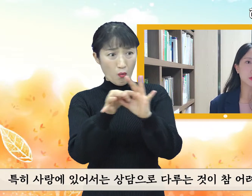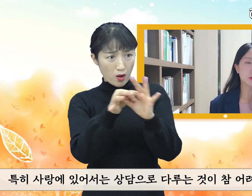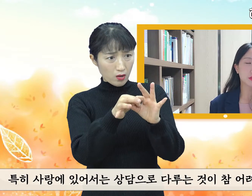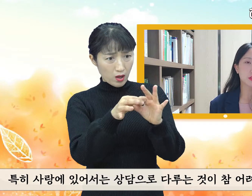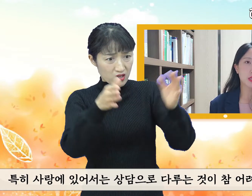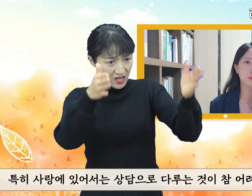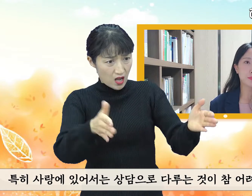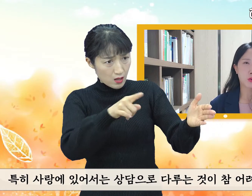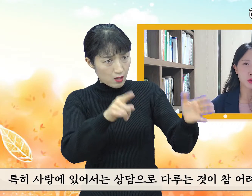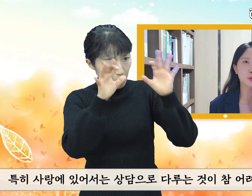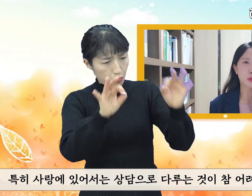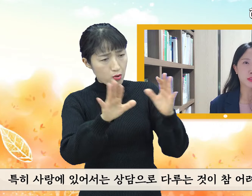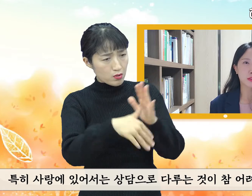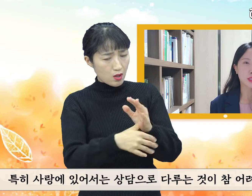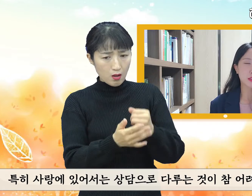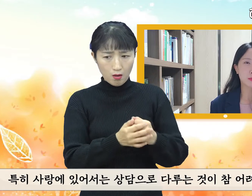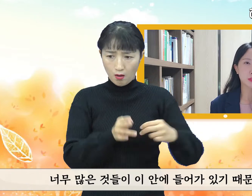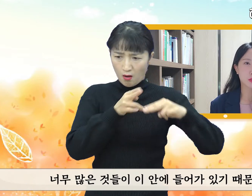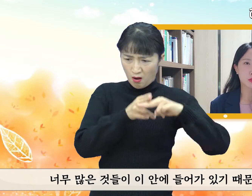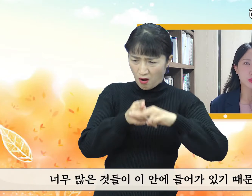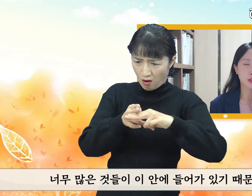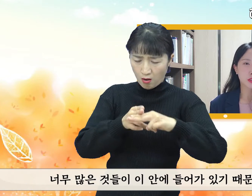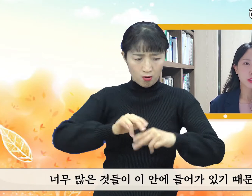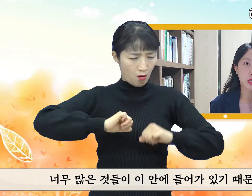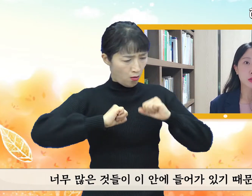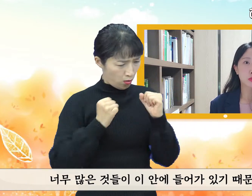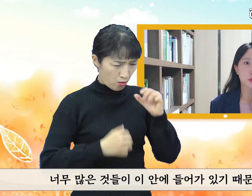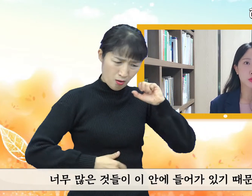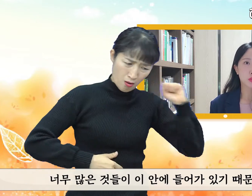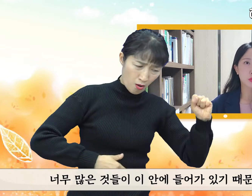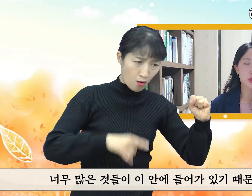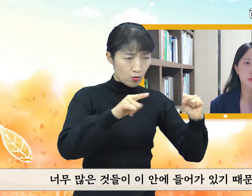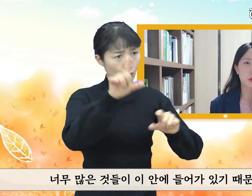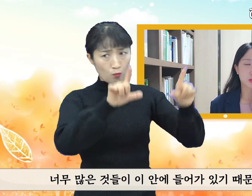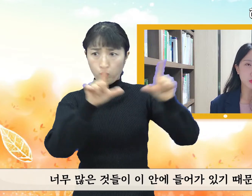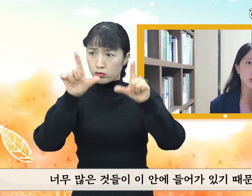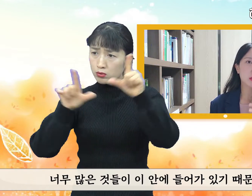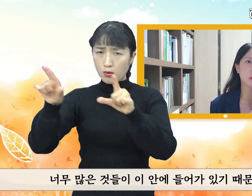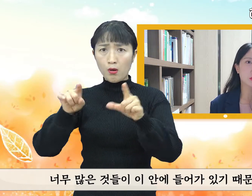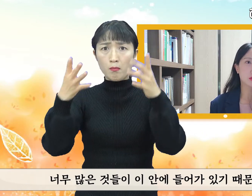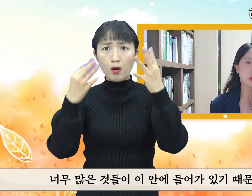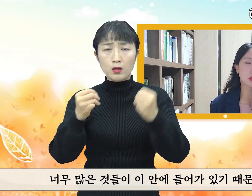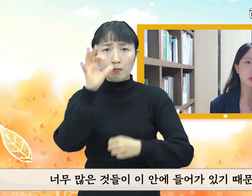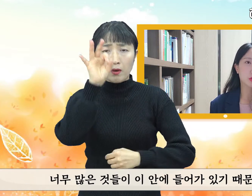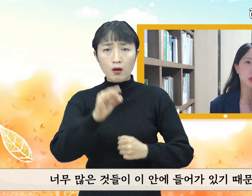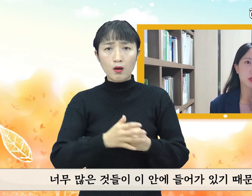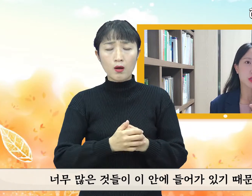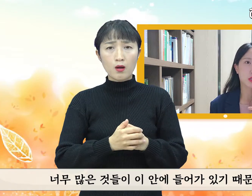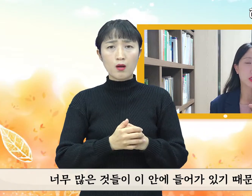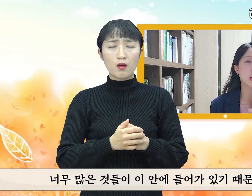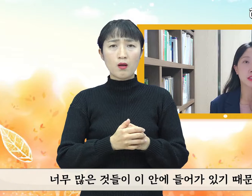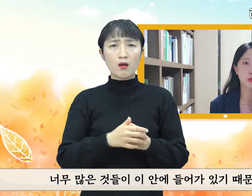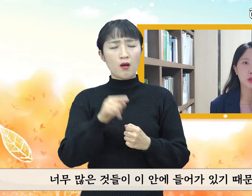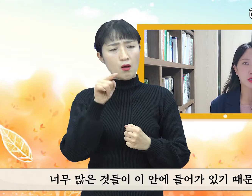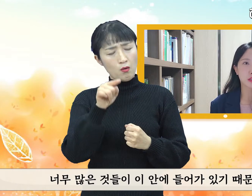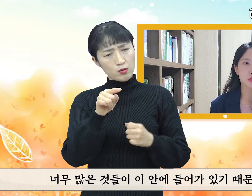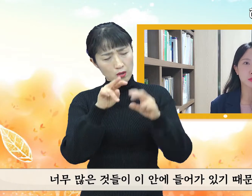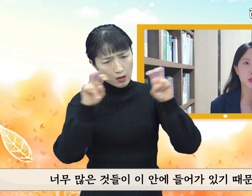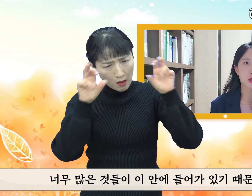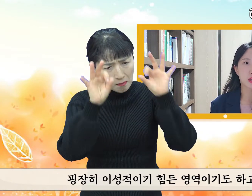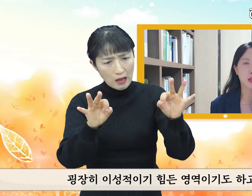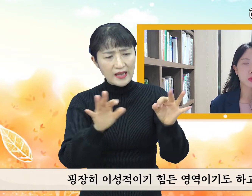사랑이 있어서는 참 어려운 것 같아요. 상담에서 다루는 것들이. 왜냐하면 너무 많은 것들이 이렇게 이 안에 들어가